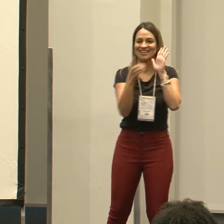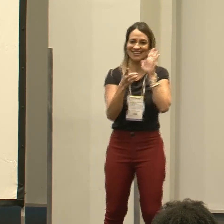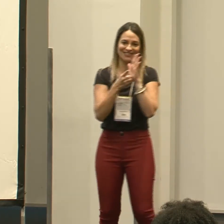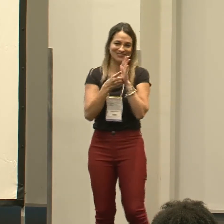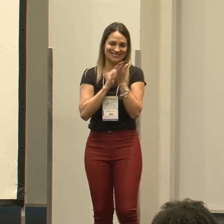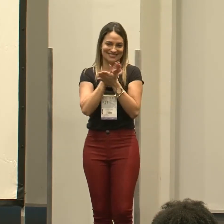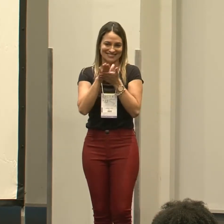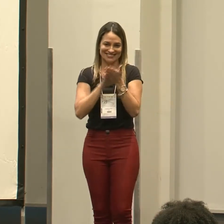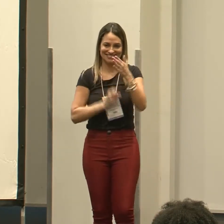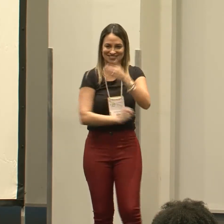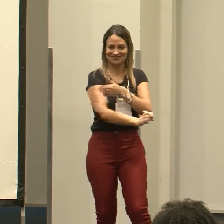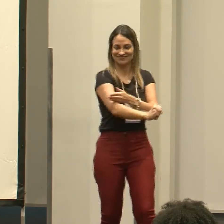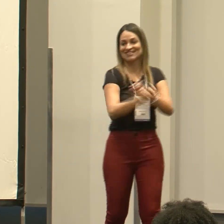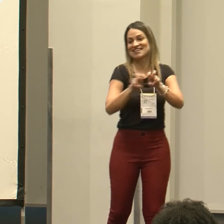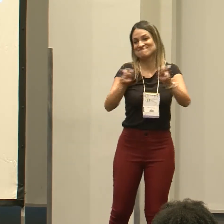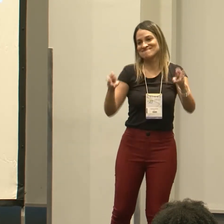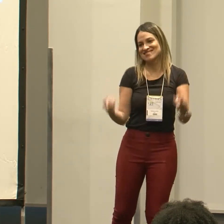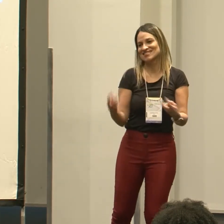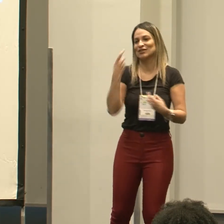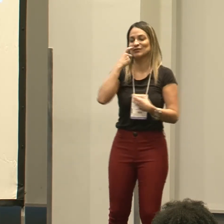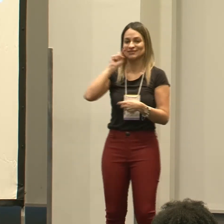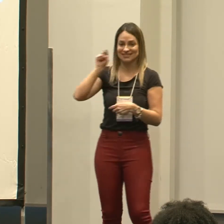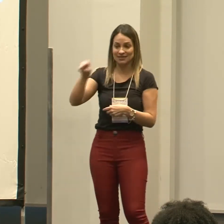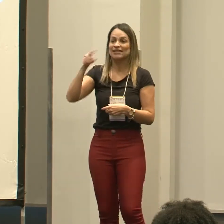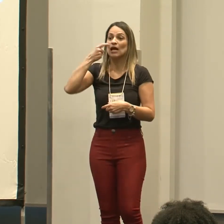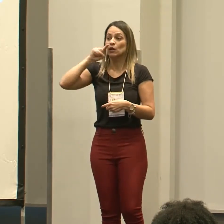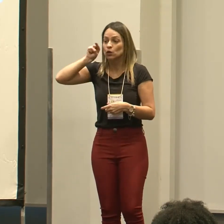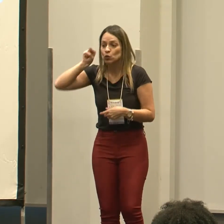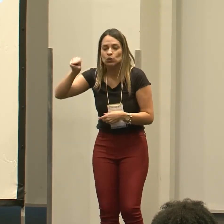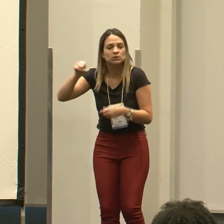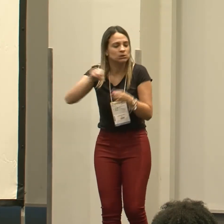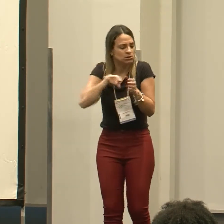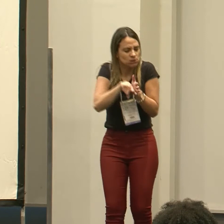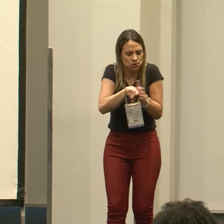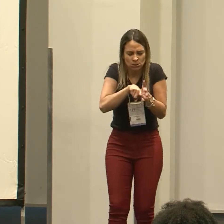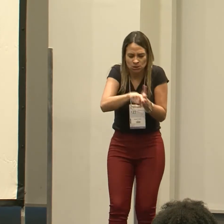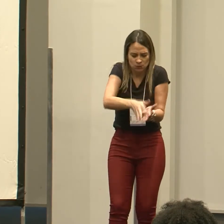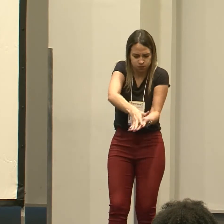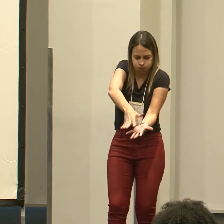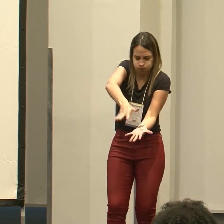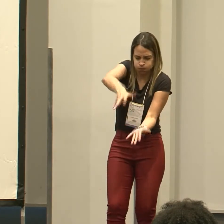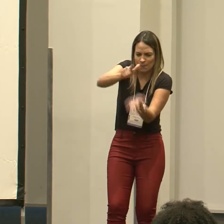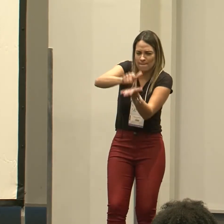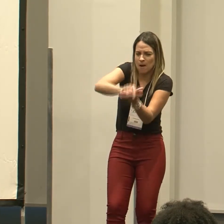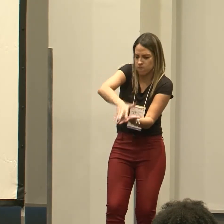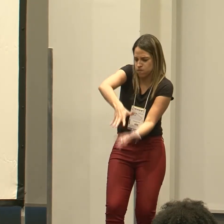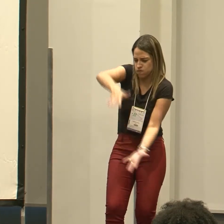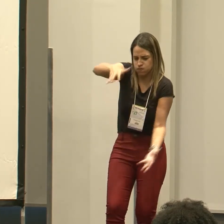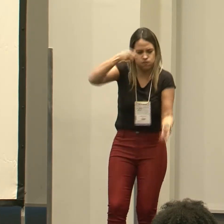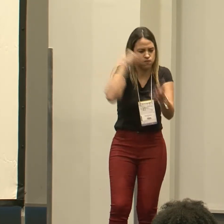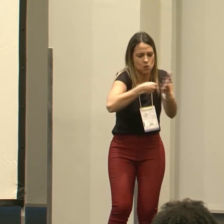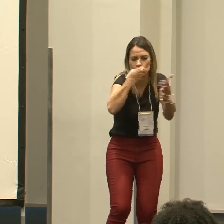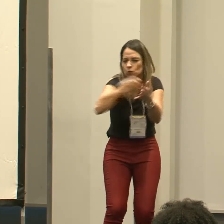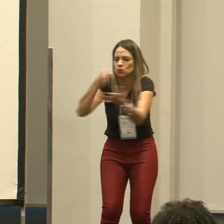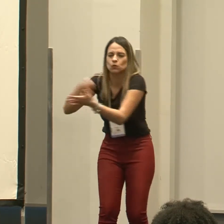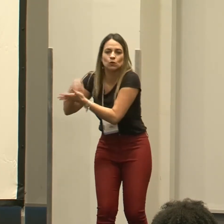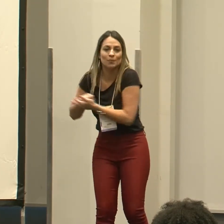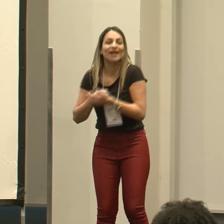ainda, sem o decreto ainda. E na banca, Lucinda com muitas publicações